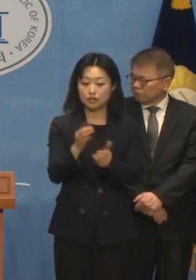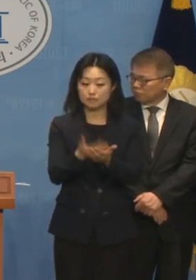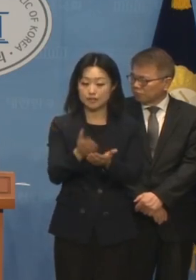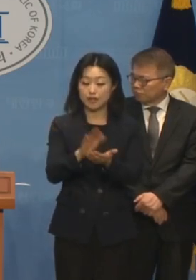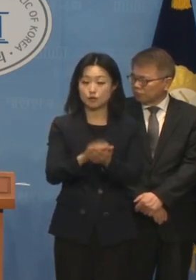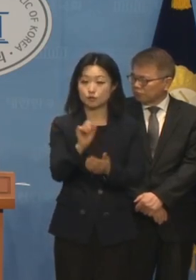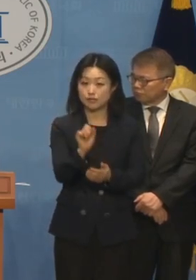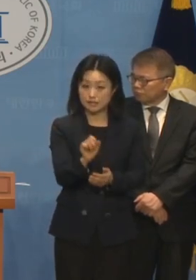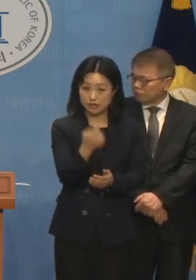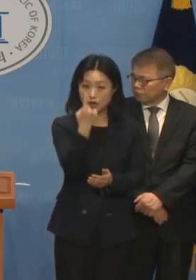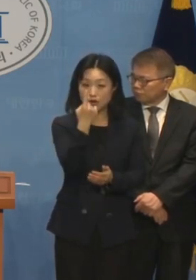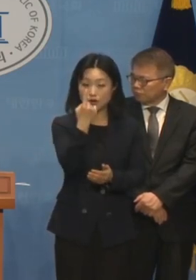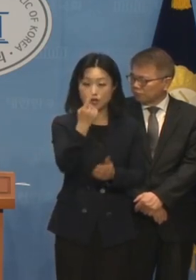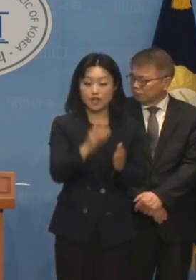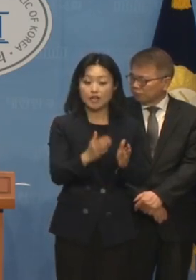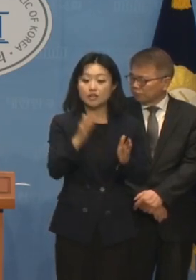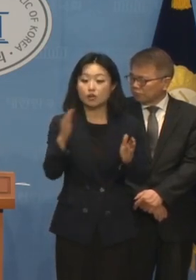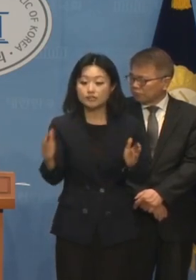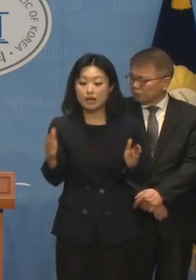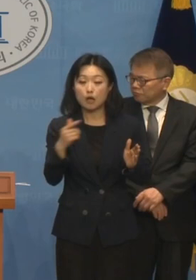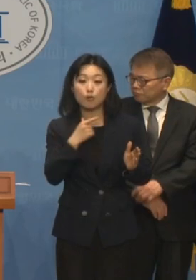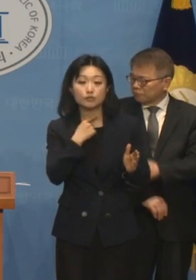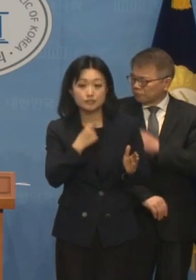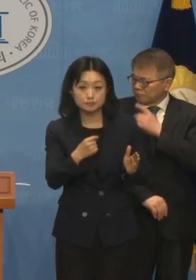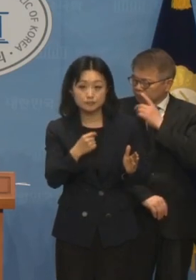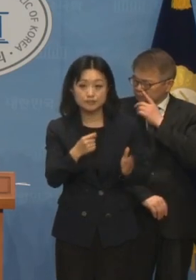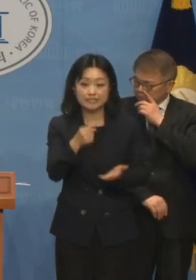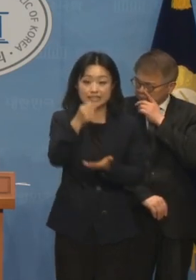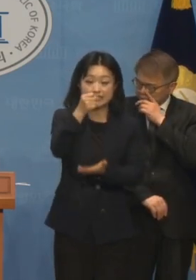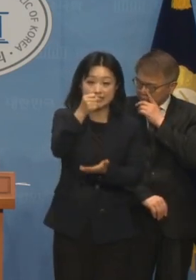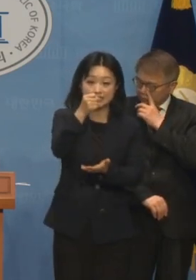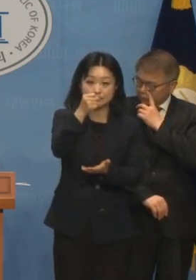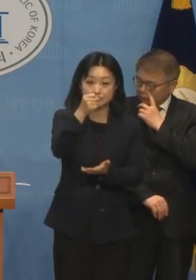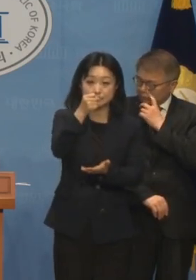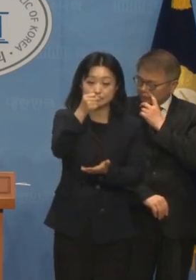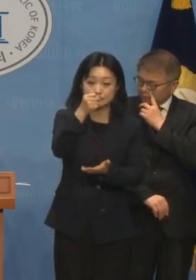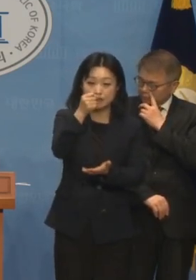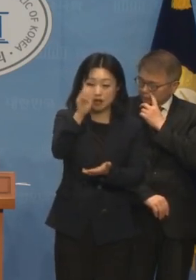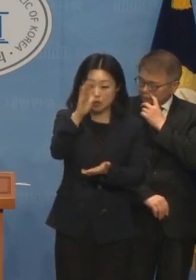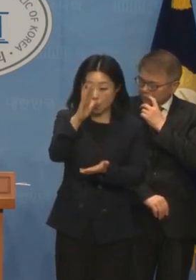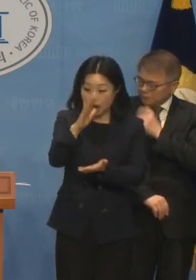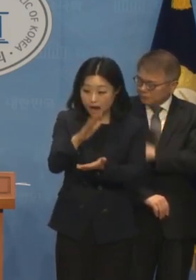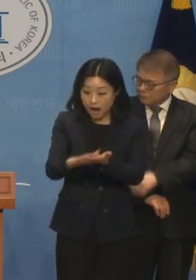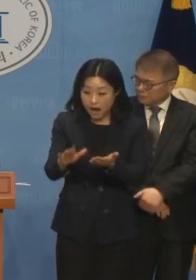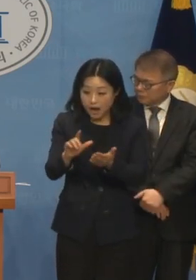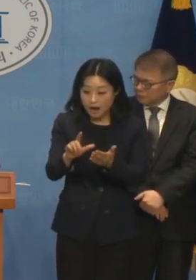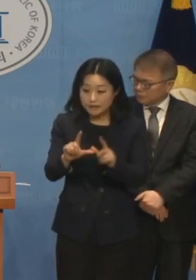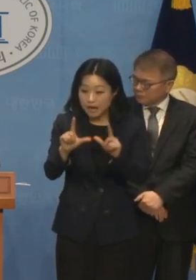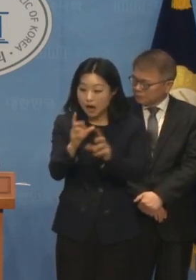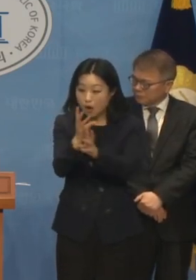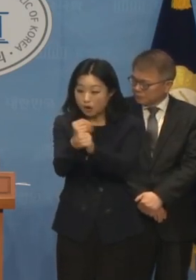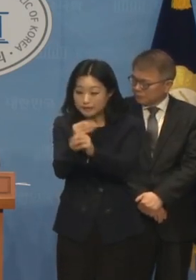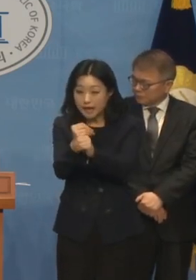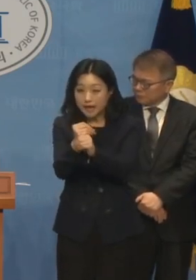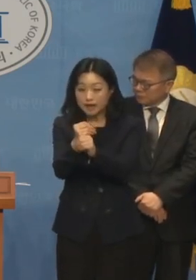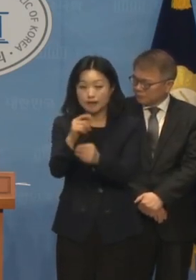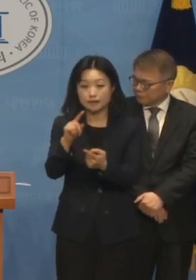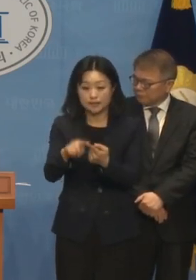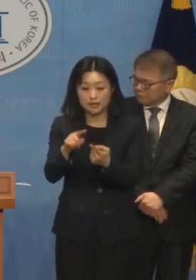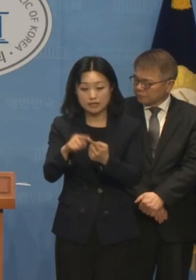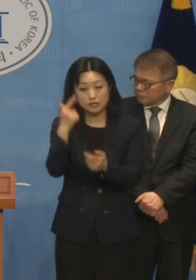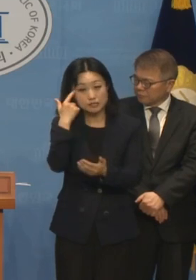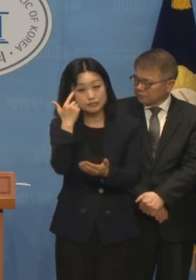통해 연장하고 싶은 기금 고갈 시점을 어디까지로 정하느냐에